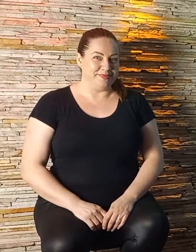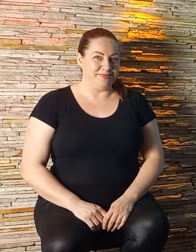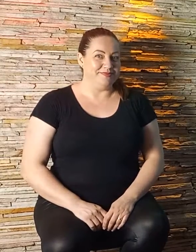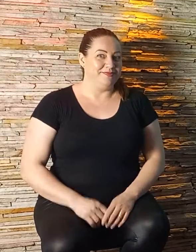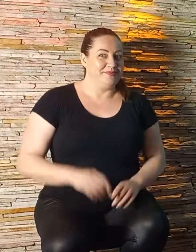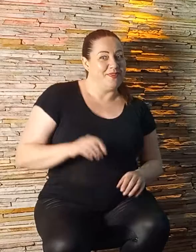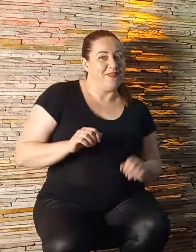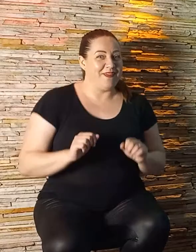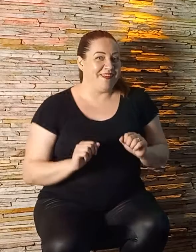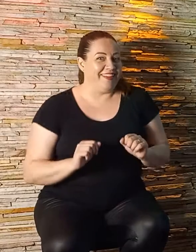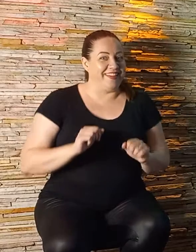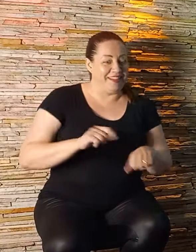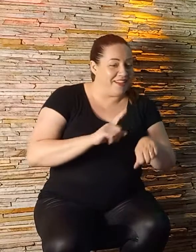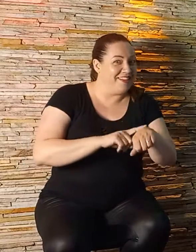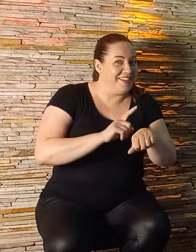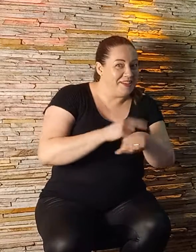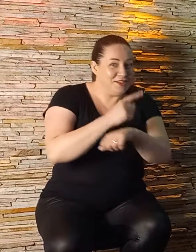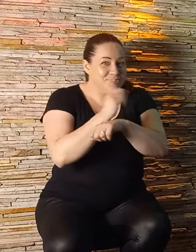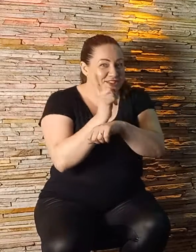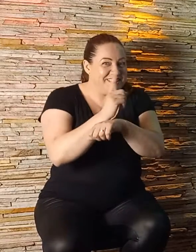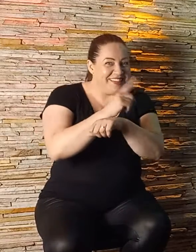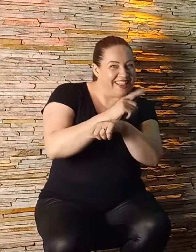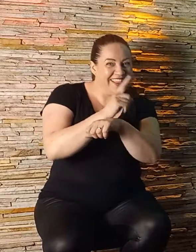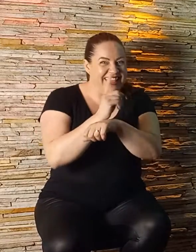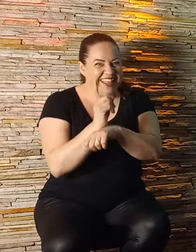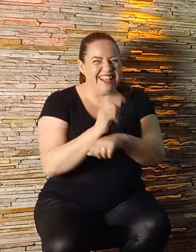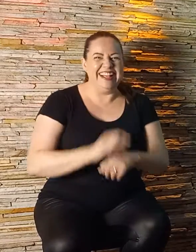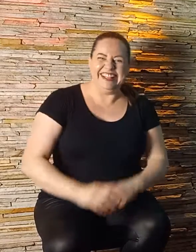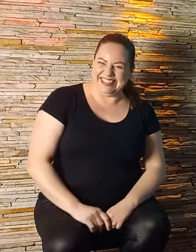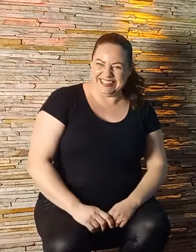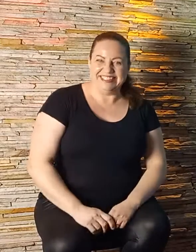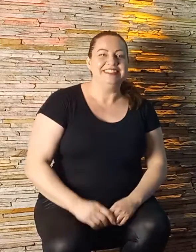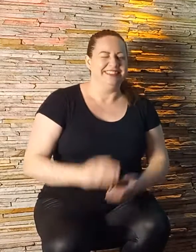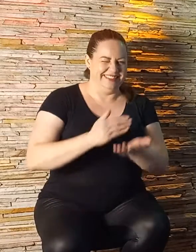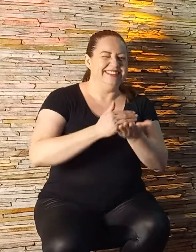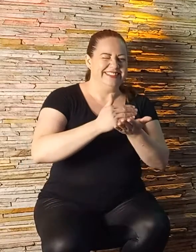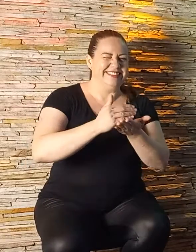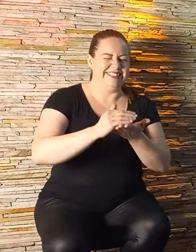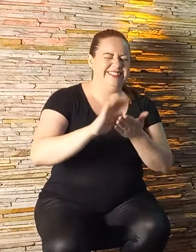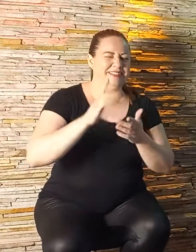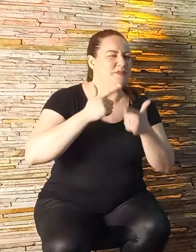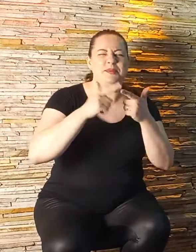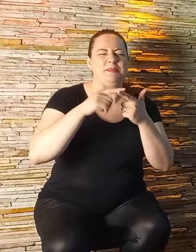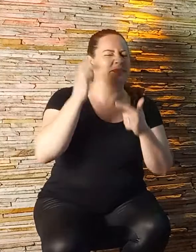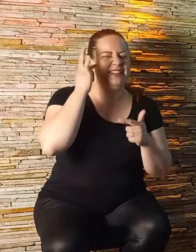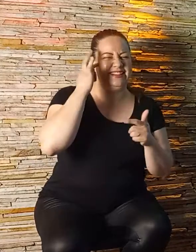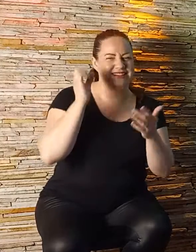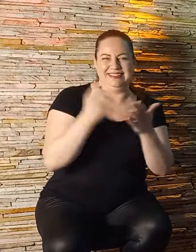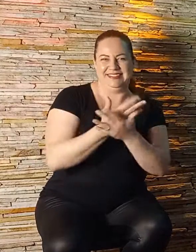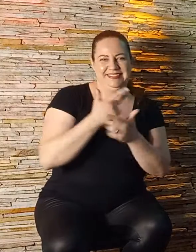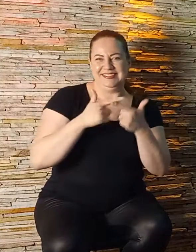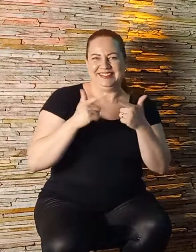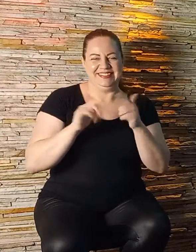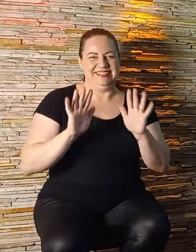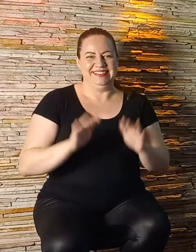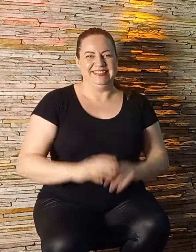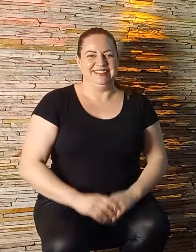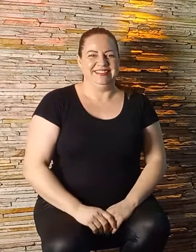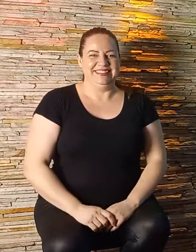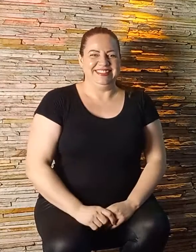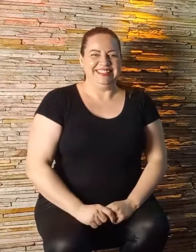o reloginho até lá tá indo tá indo vamos lá problemas técnicos acontecem